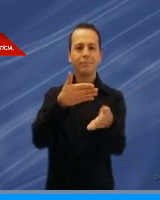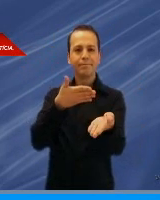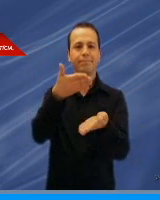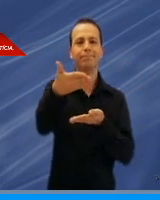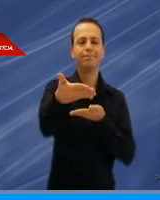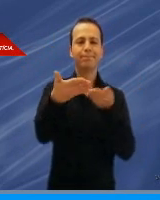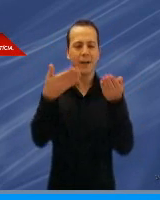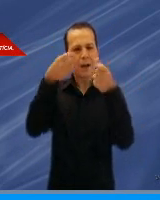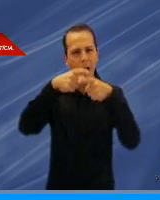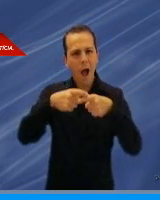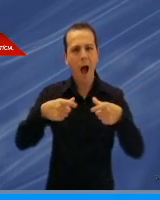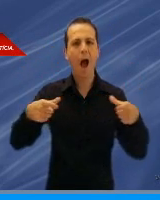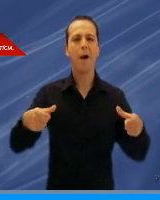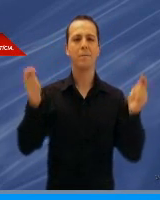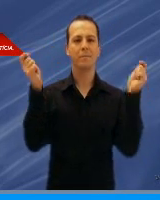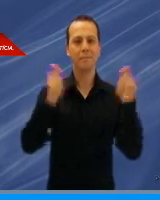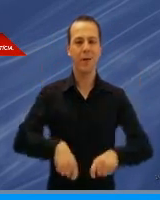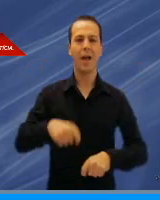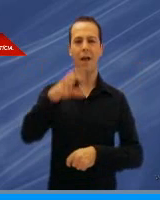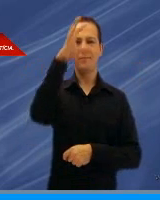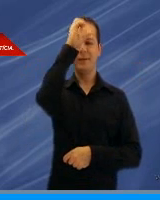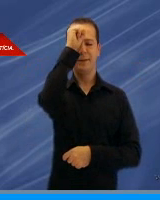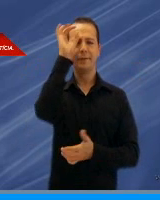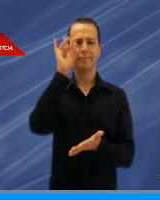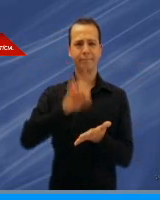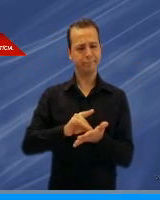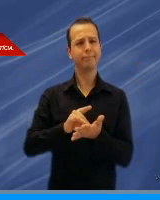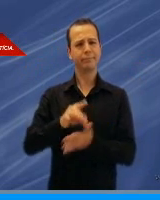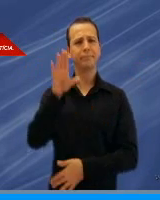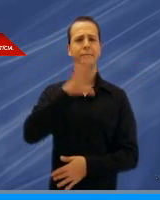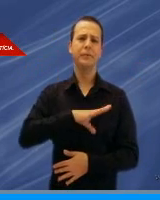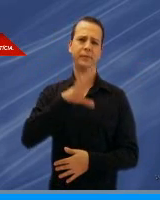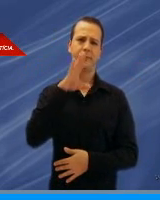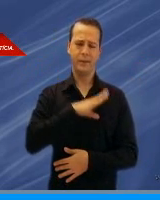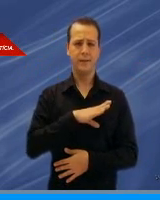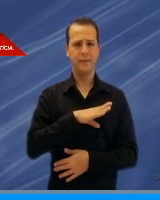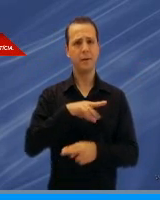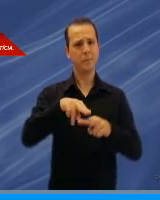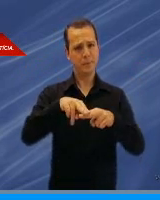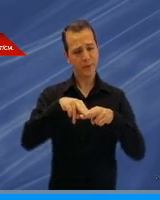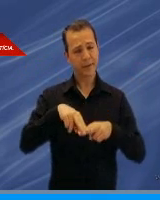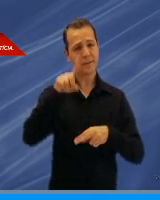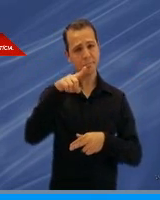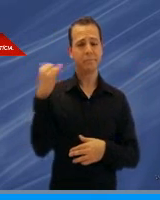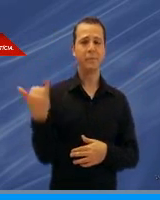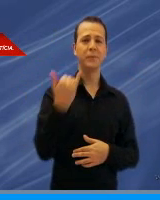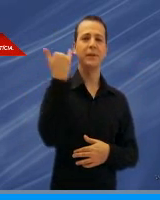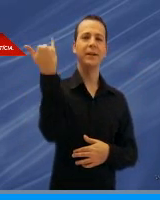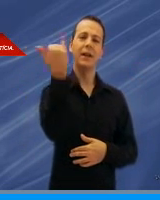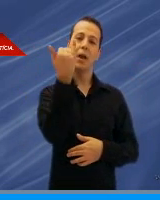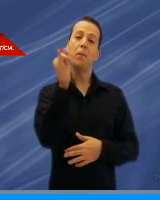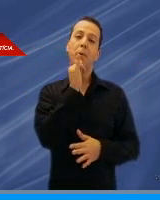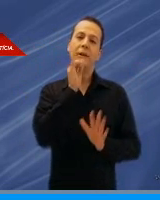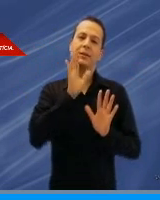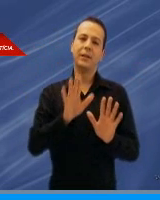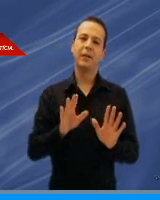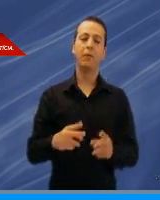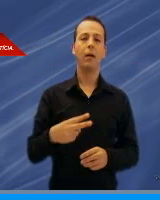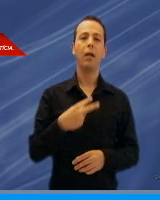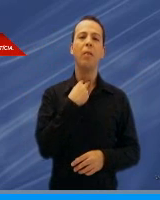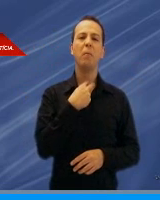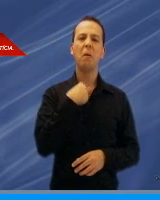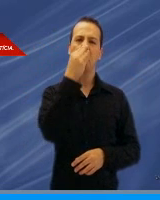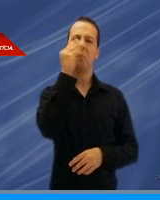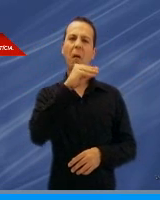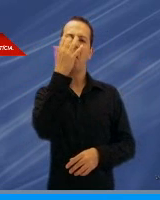sociedade mais ampla, aprendendo de fato português e, como é muitas vezes o caso, não se